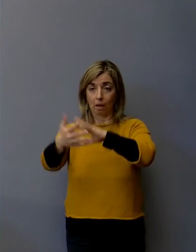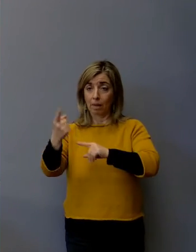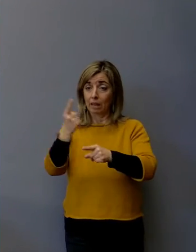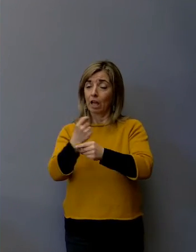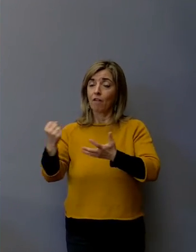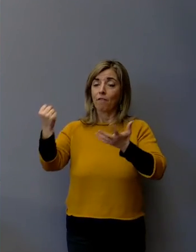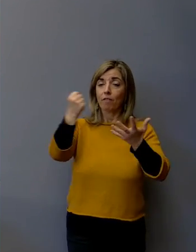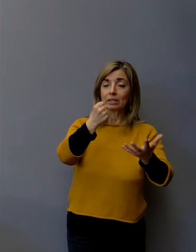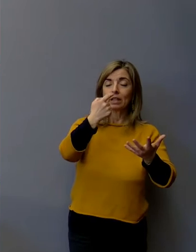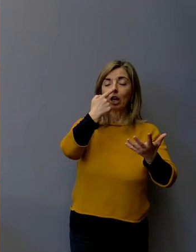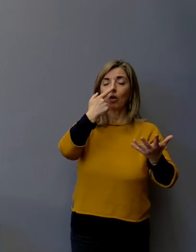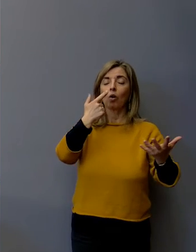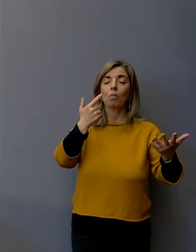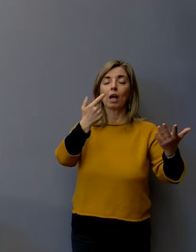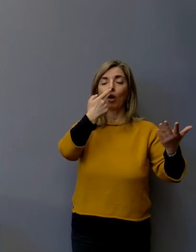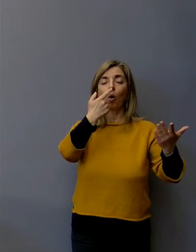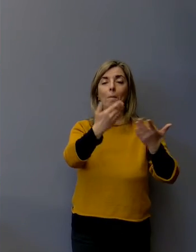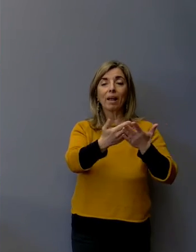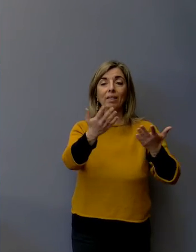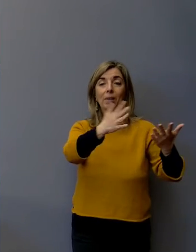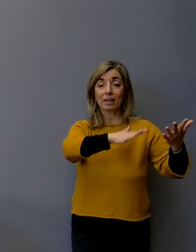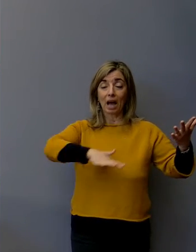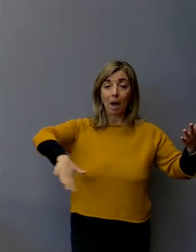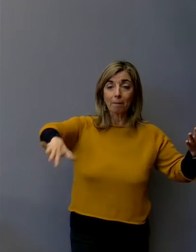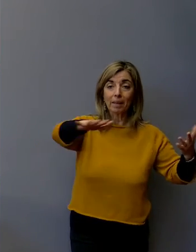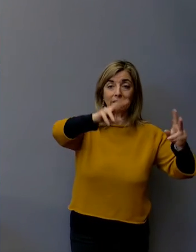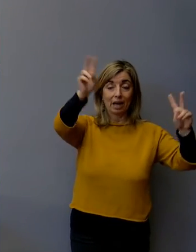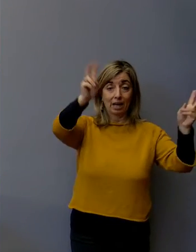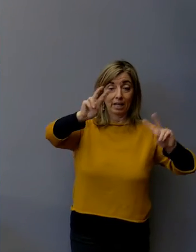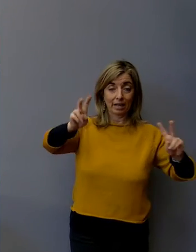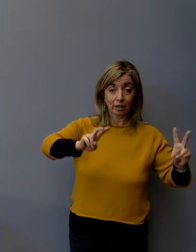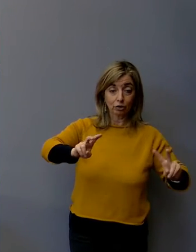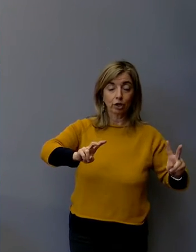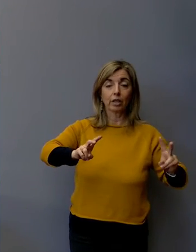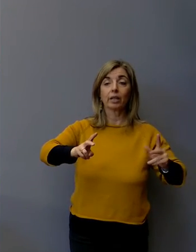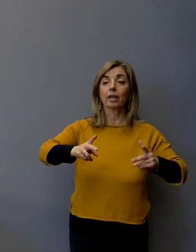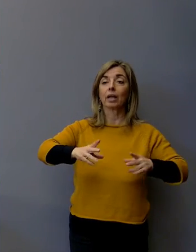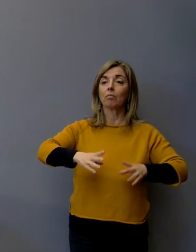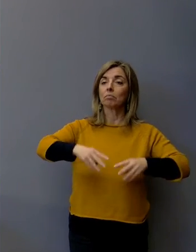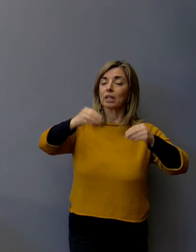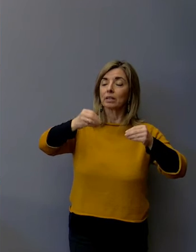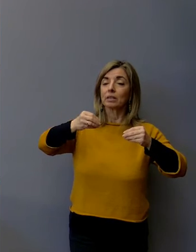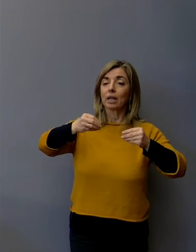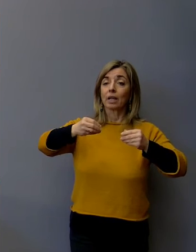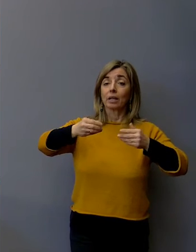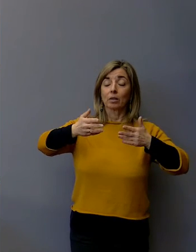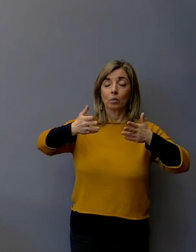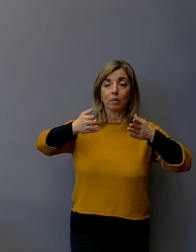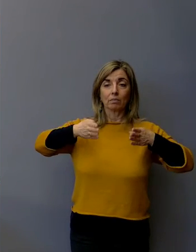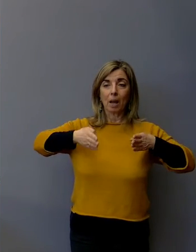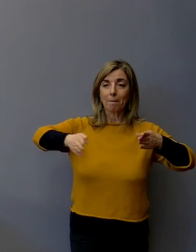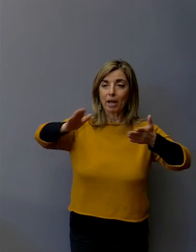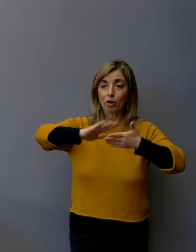ambientale energetica praticare il consumo zero del suolo avviare vasti progetti di pedonalizzazione combattere le diseguaglianze